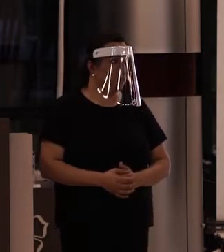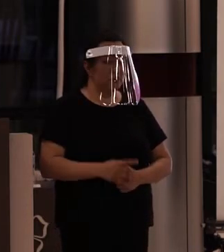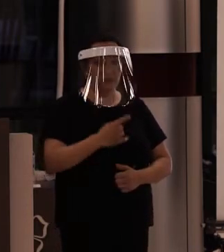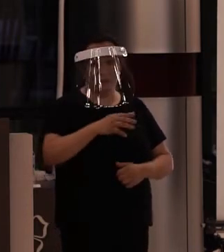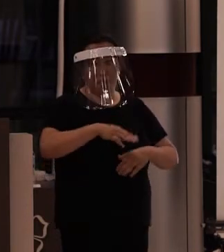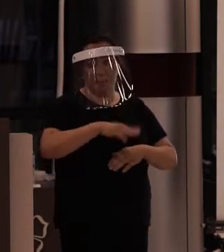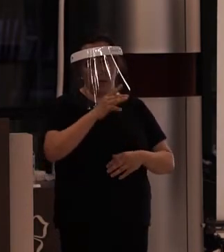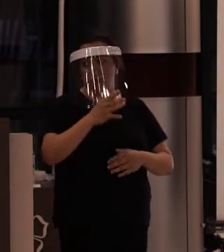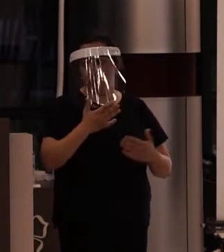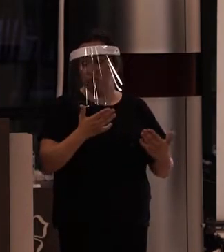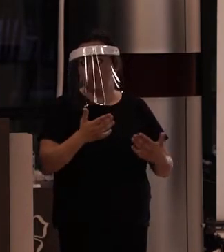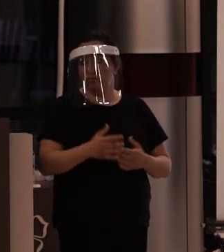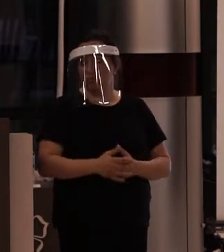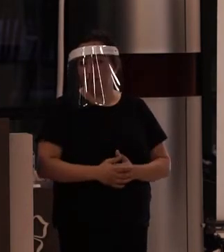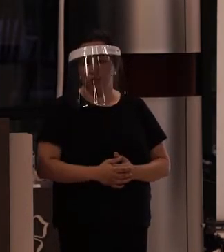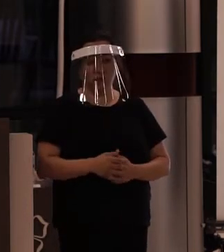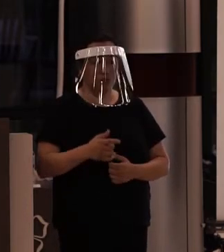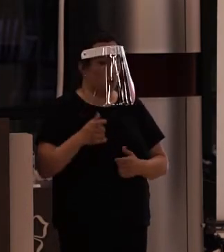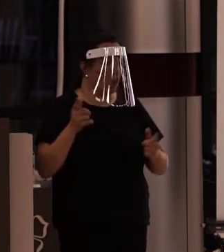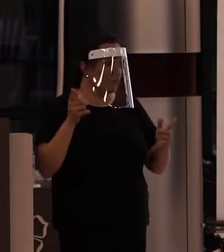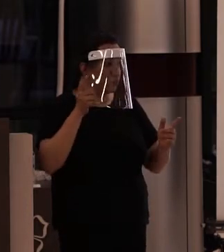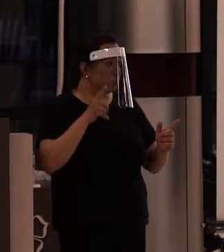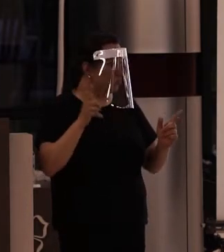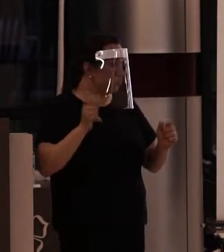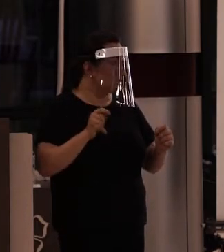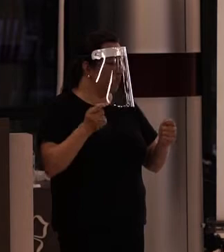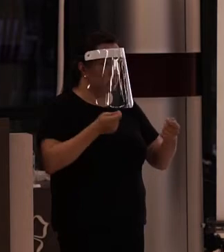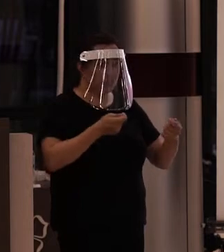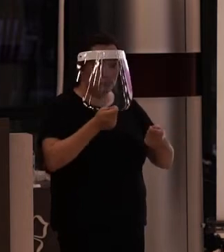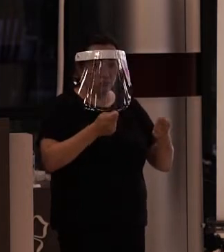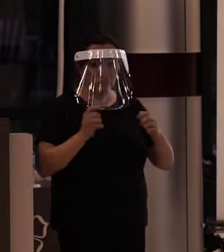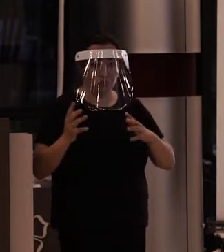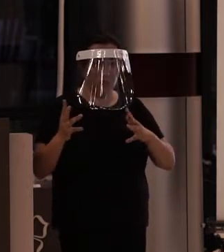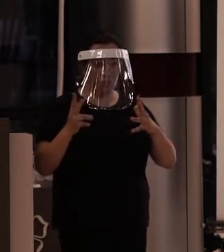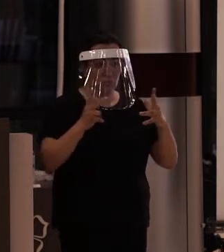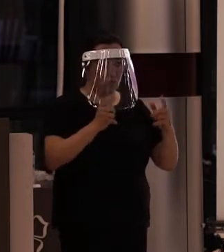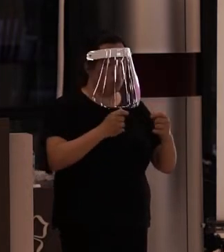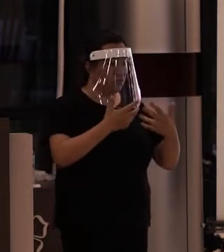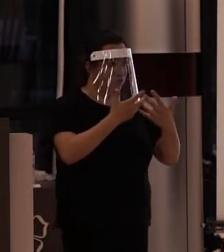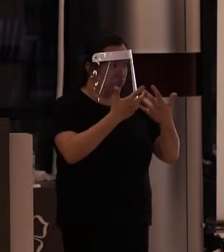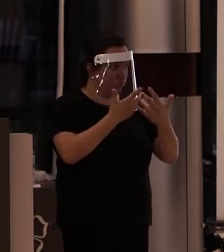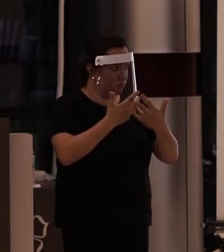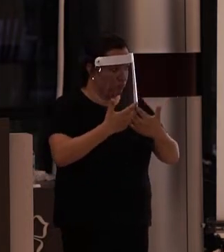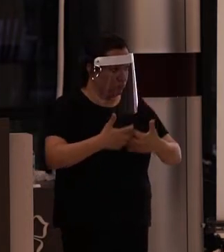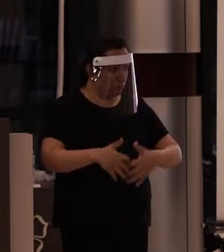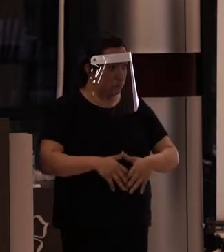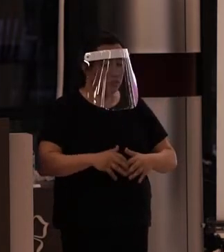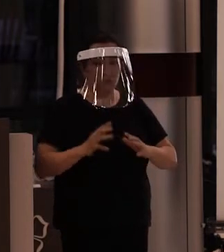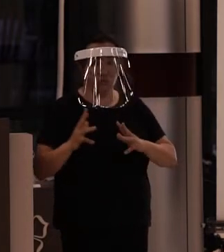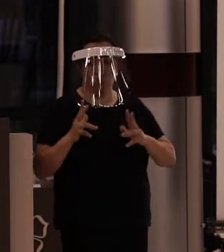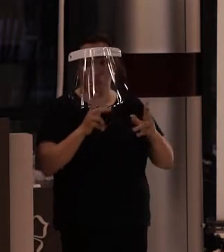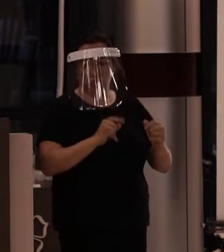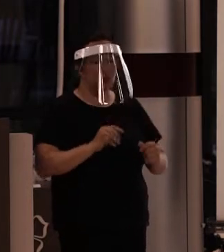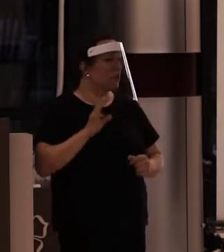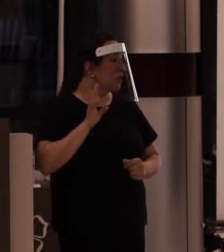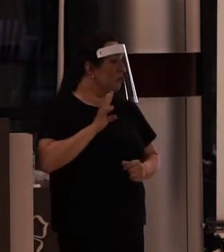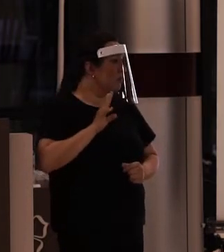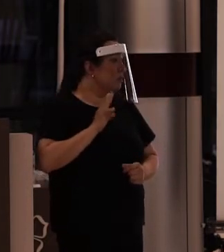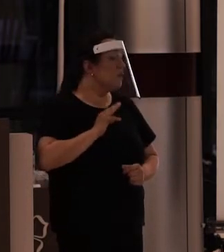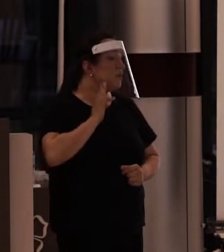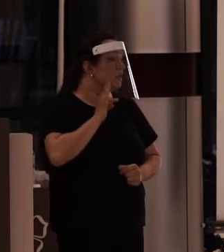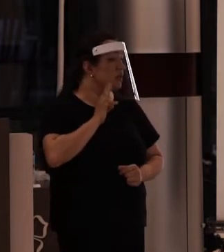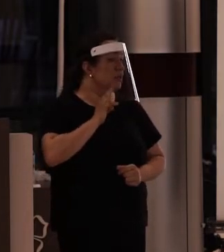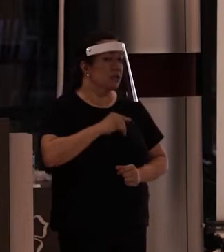um também, para a gente verificar, dá para você ver tudo funcionando. Então, quer dizer, é bacana,